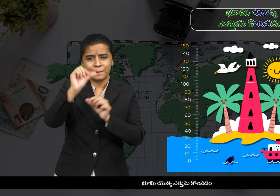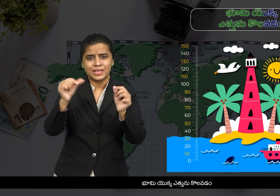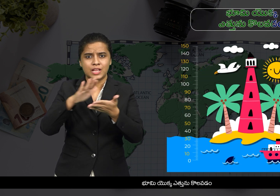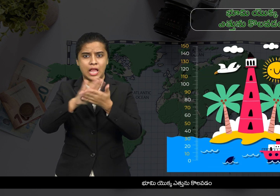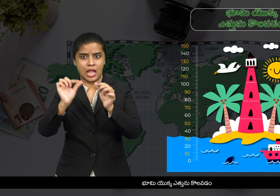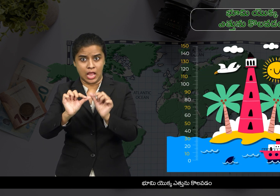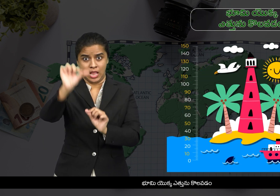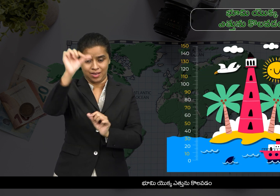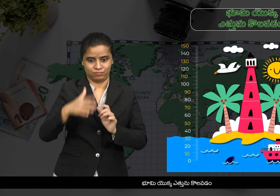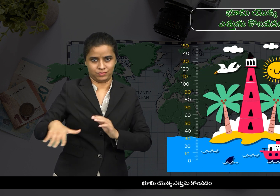ఎత్తును కొలవడం,